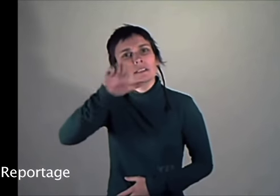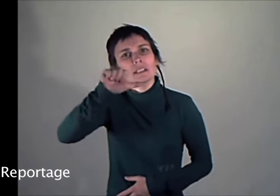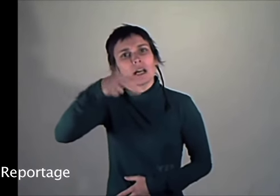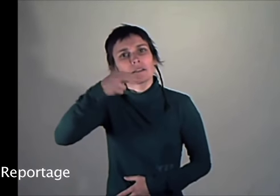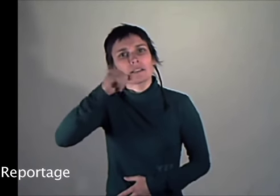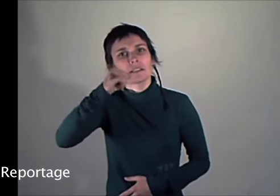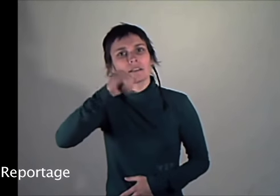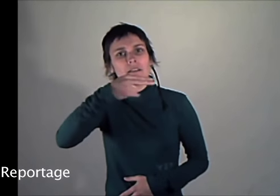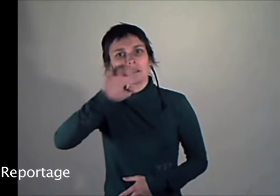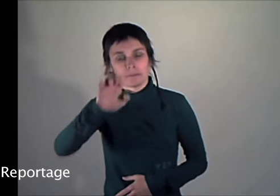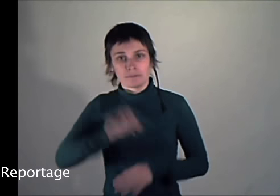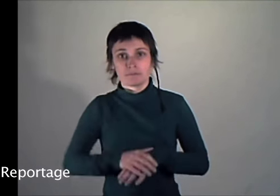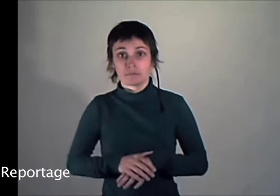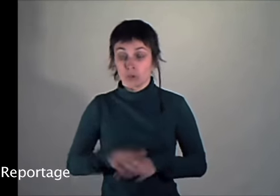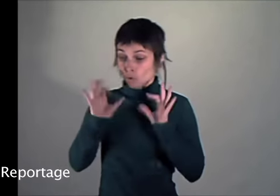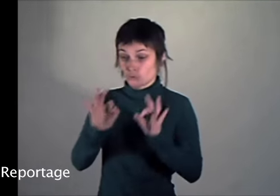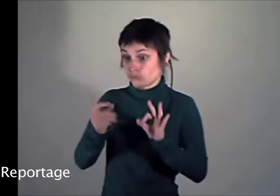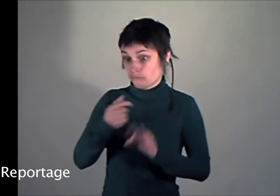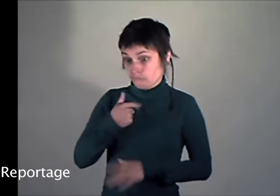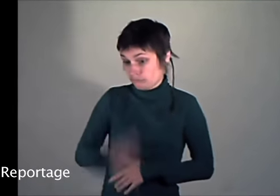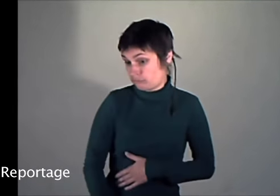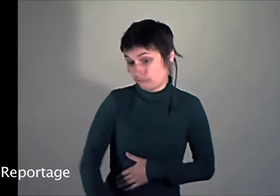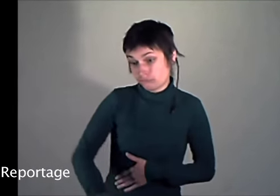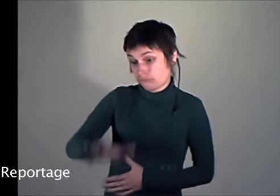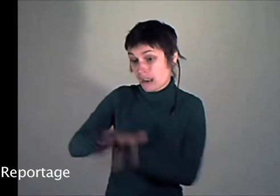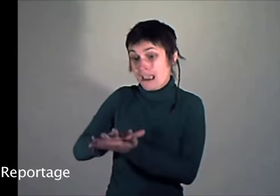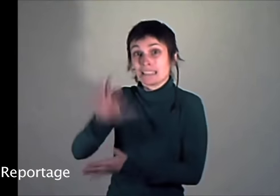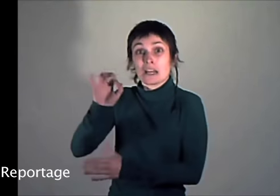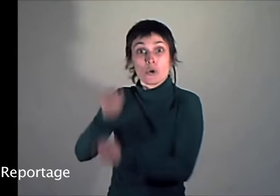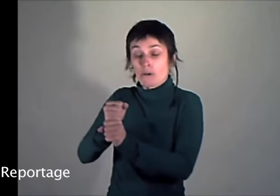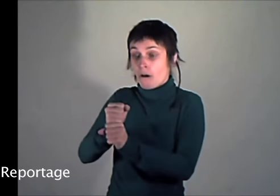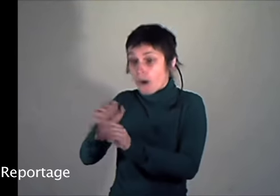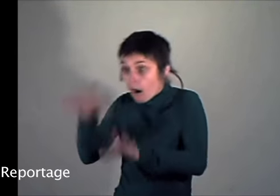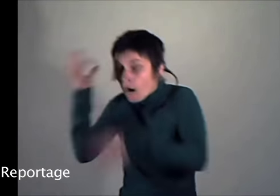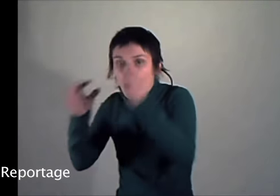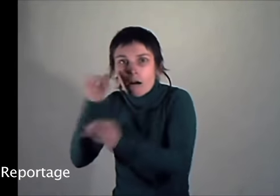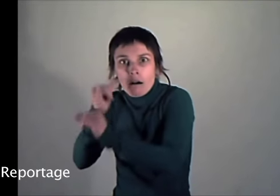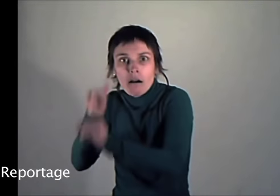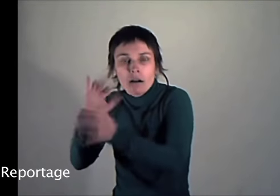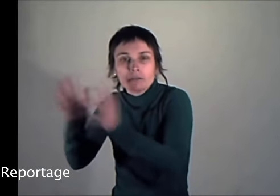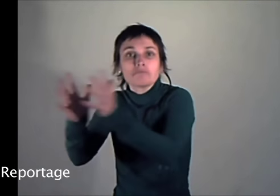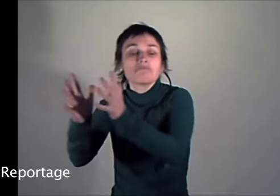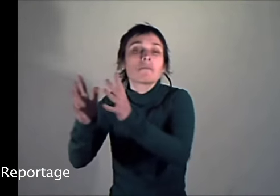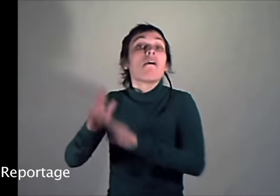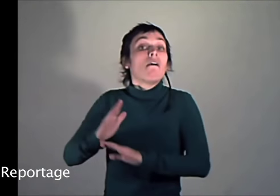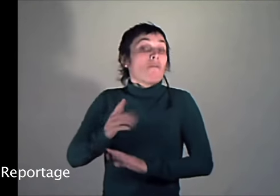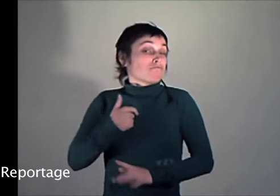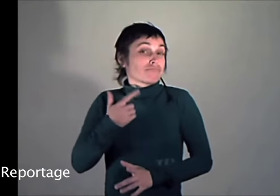mes échanges sociaux, ma socialisation, elle se fera par là. Janina. Moi c'est pareil, j'ai grandi dans l'oralisme jusqu'à l'âge de 50 ans.